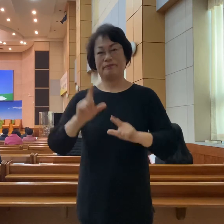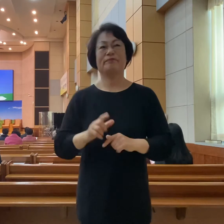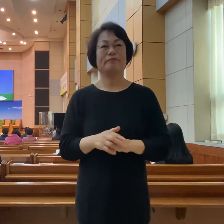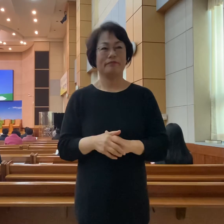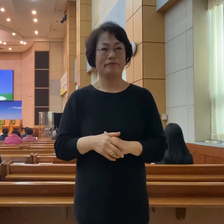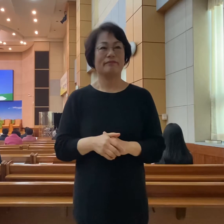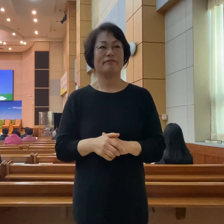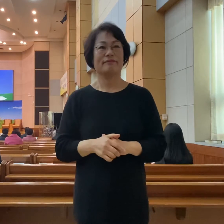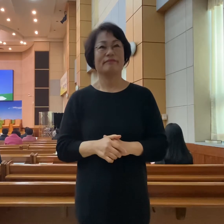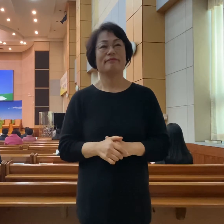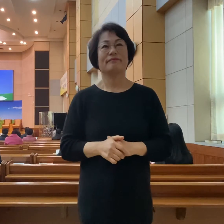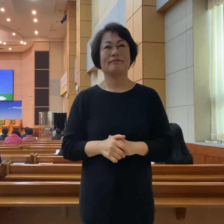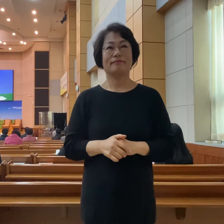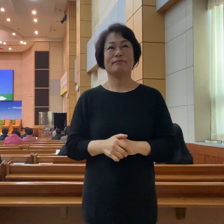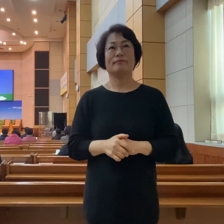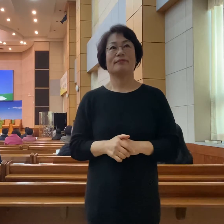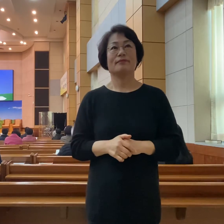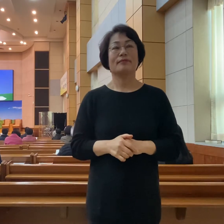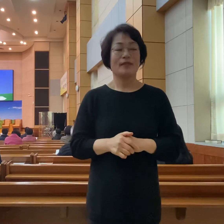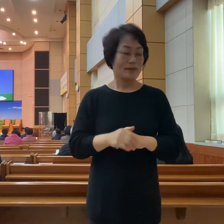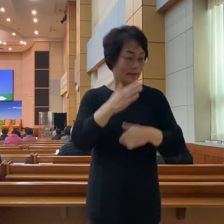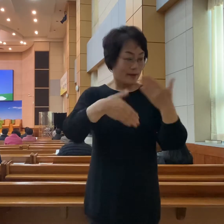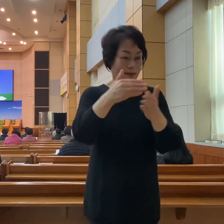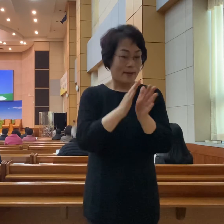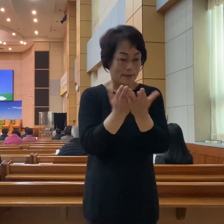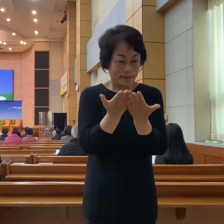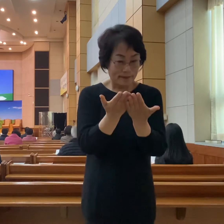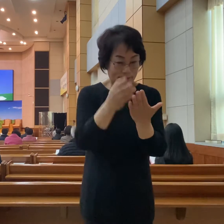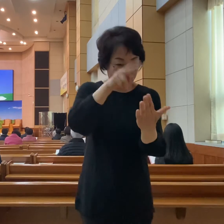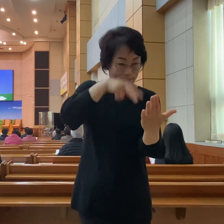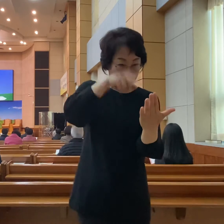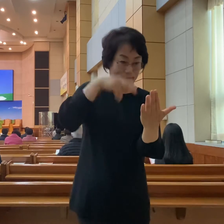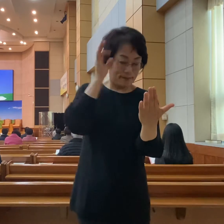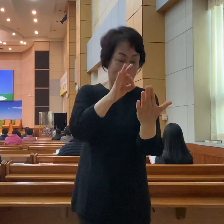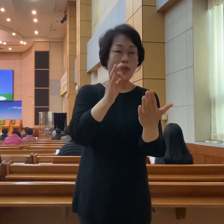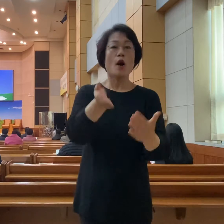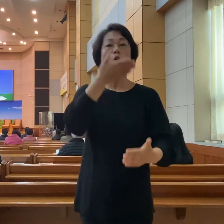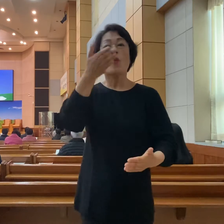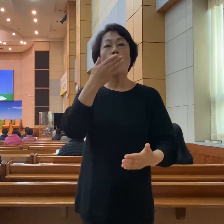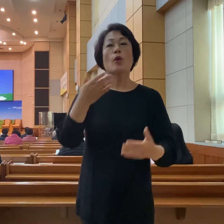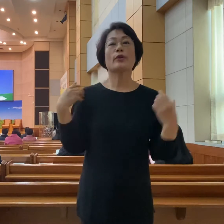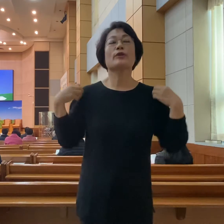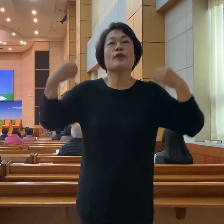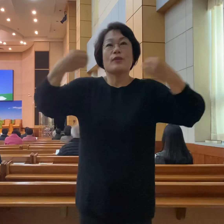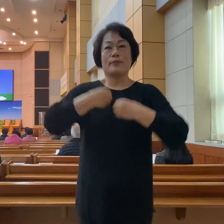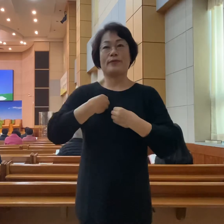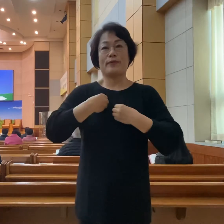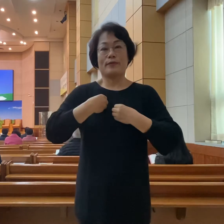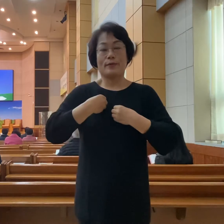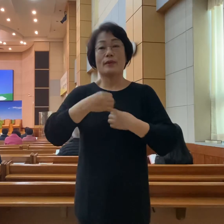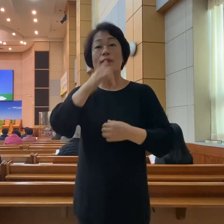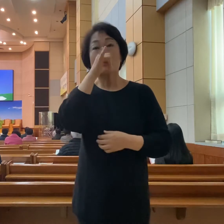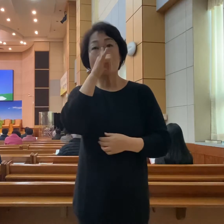모습이에요. 그래서 성경을 보면은 먹을 것과 입을 것만 있으면 족한 줄로